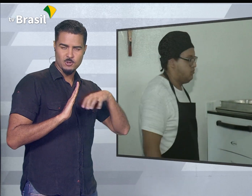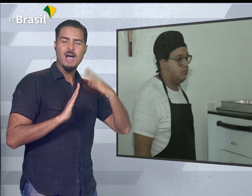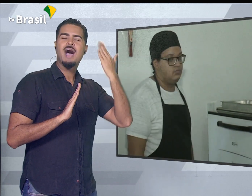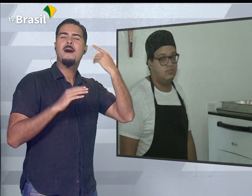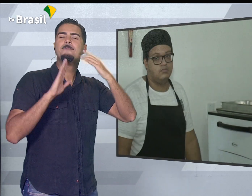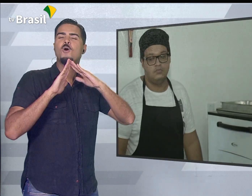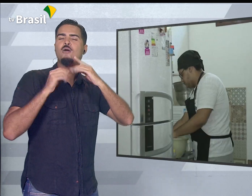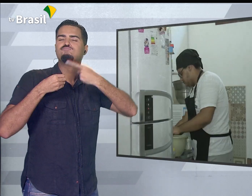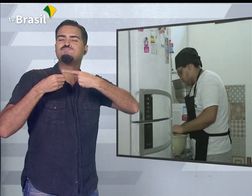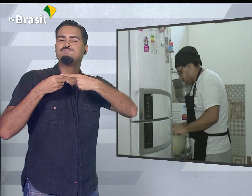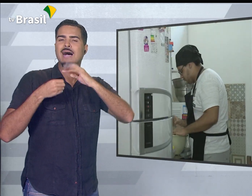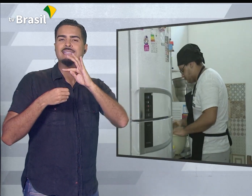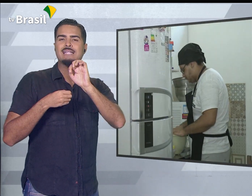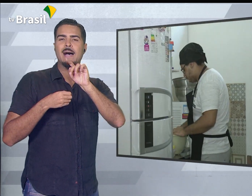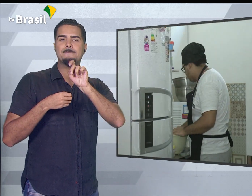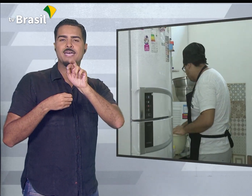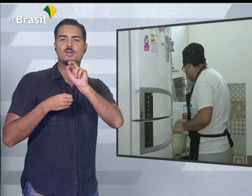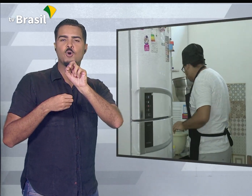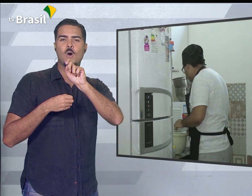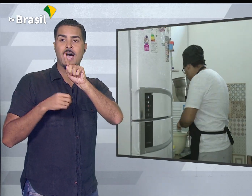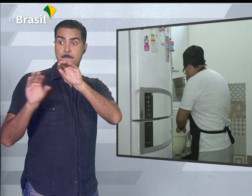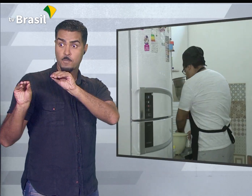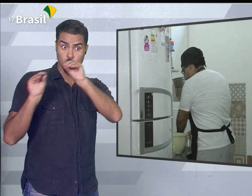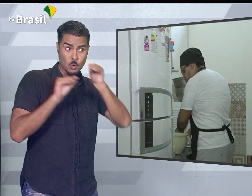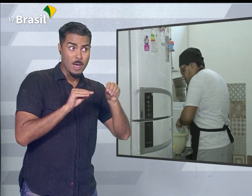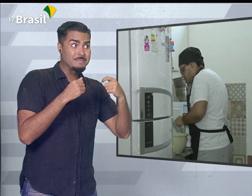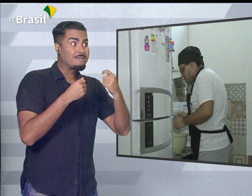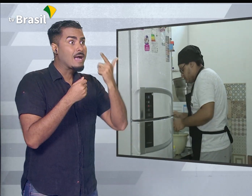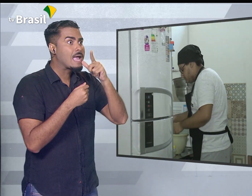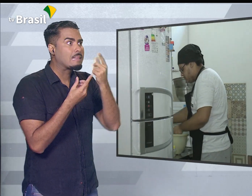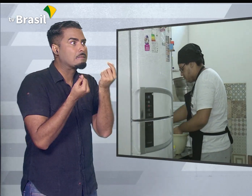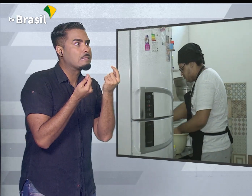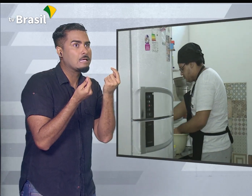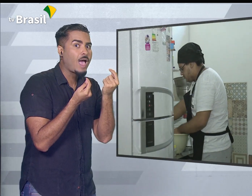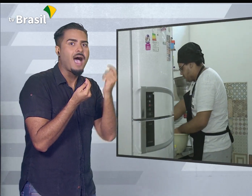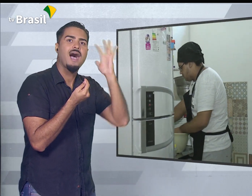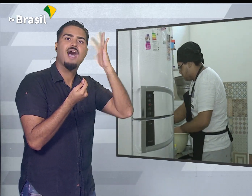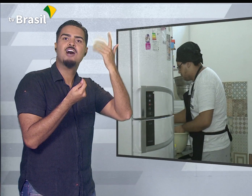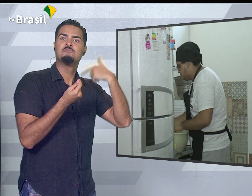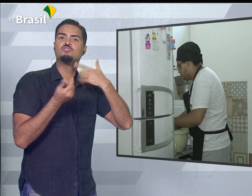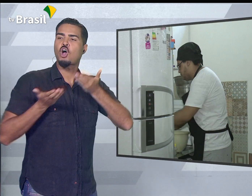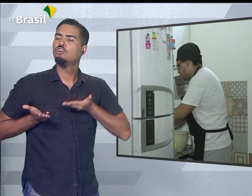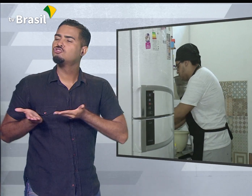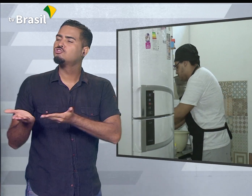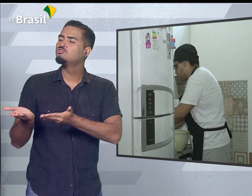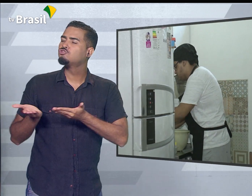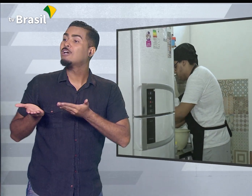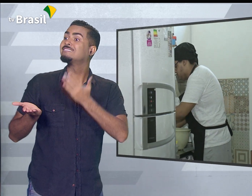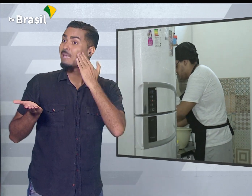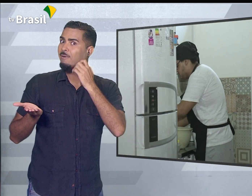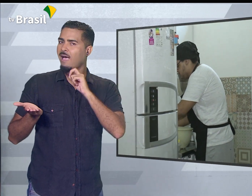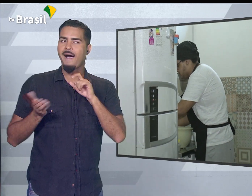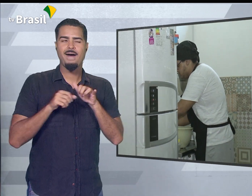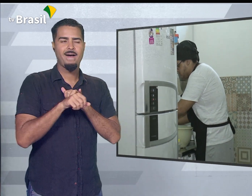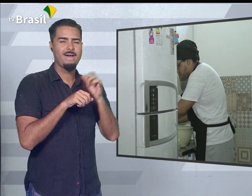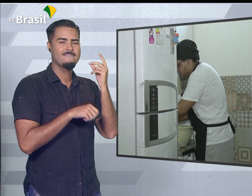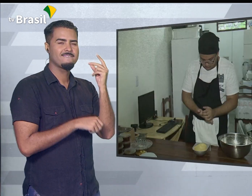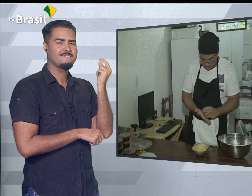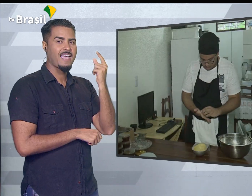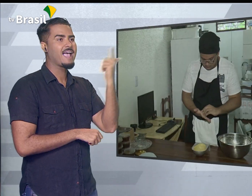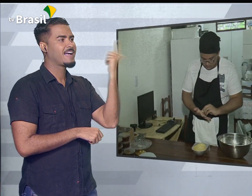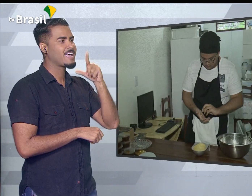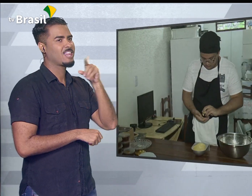no interior do estado, precisava de uma renda para se manter. Decidiu então usar o que sabia na cozinha para ganhar um dinheiro